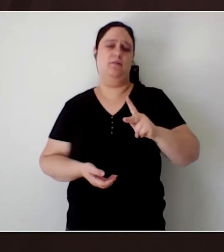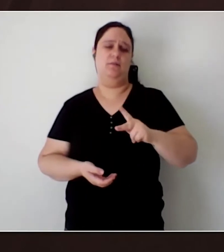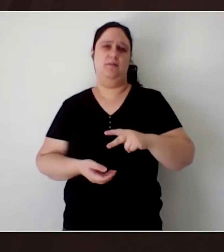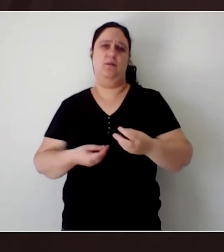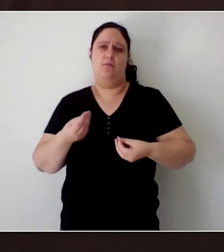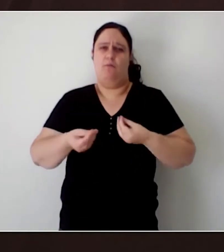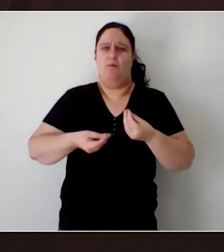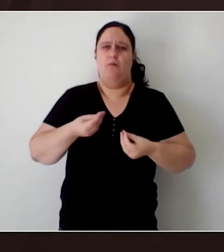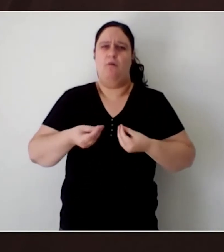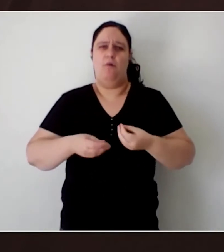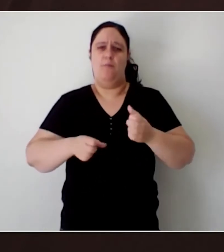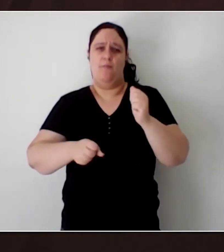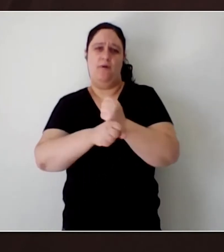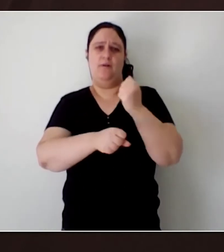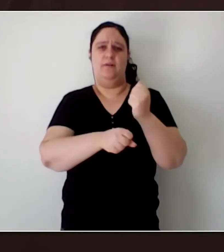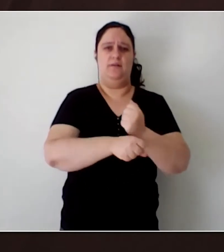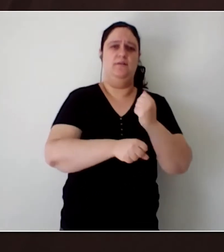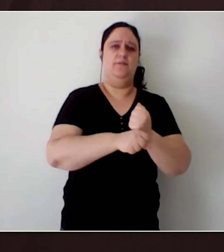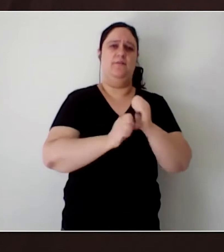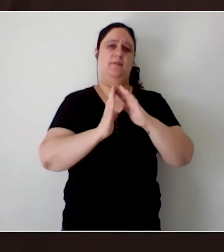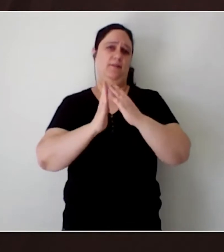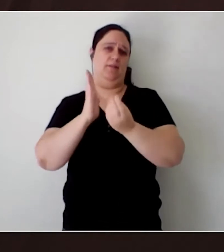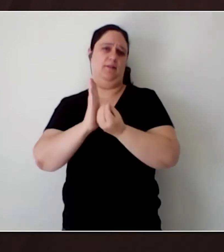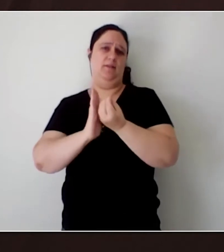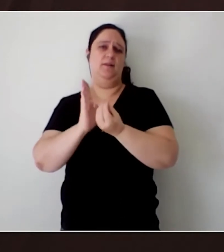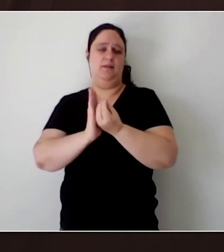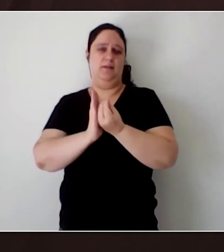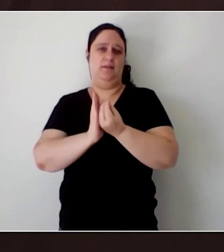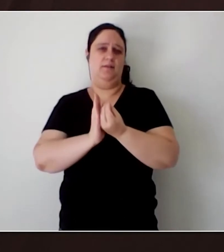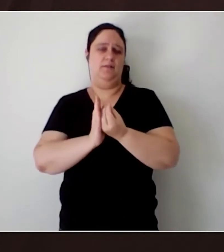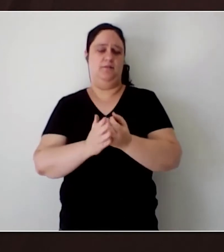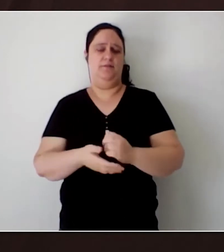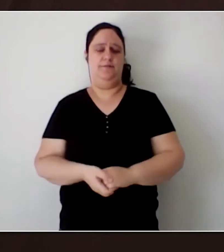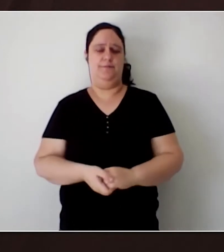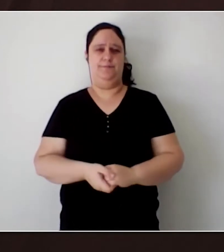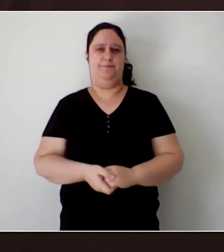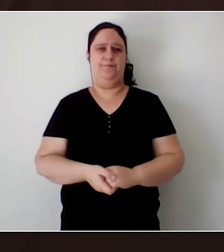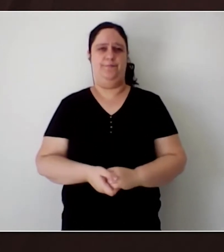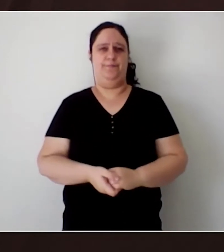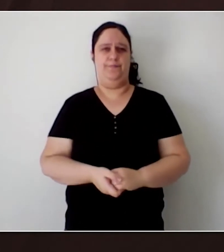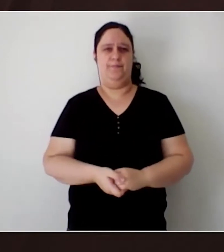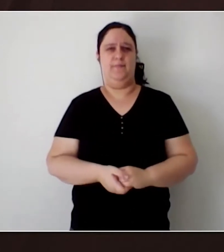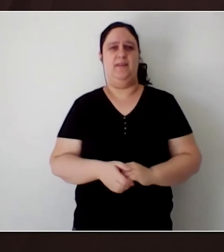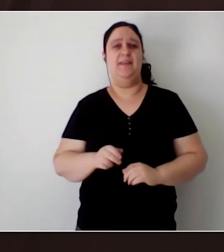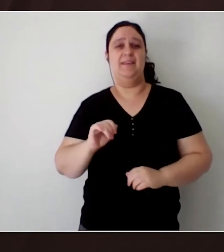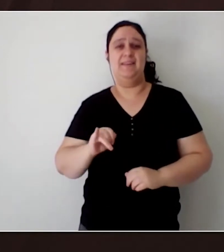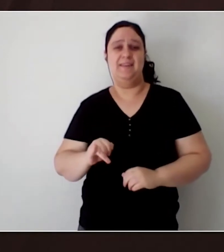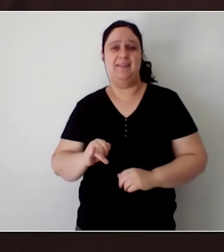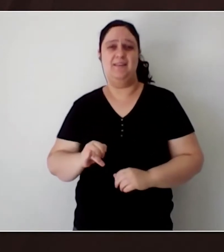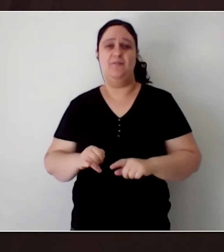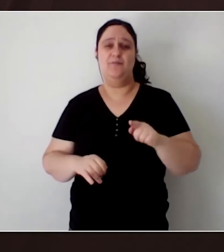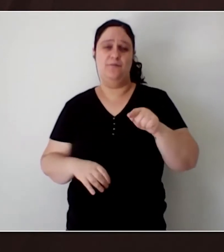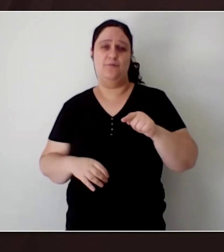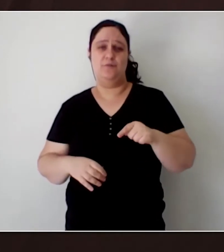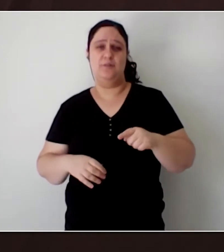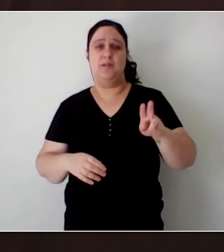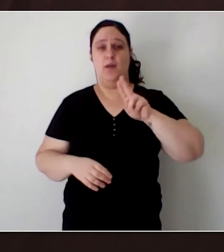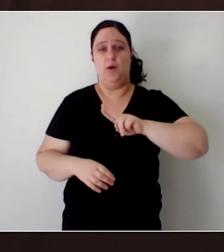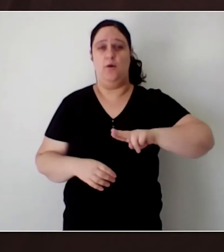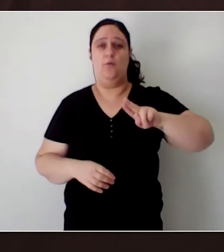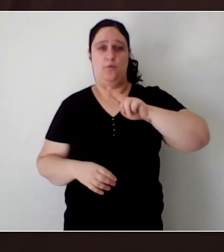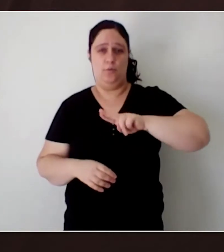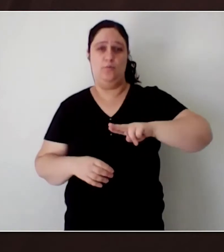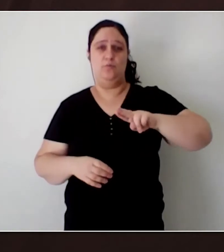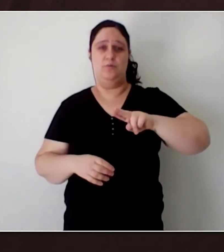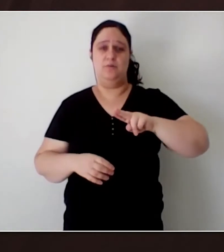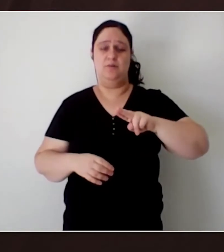errado. Se você edificar com material errado, né, o fogo vai provar e vai queimar.